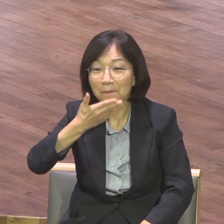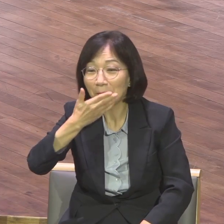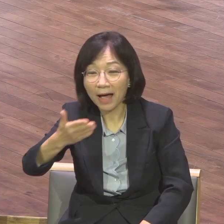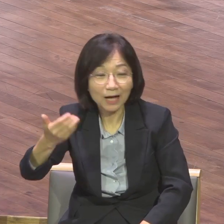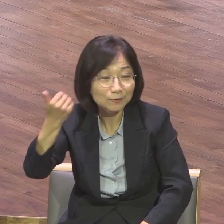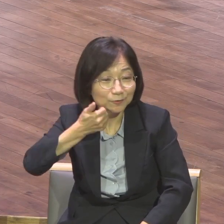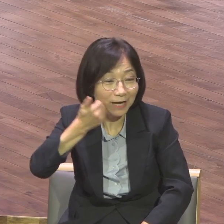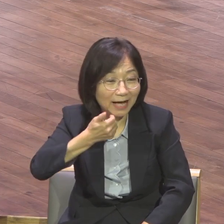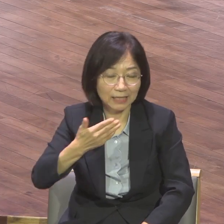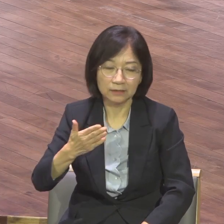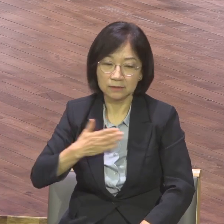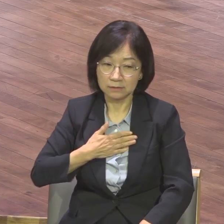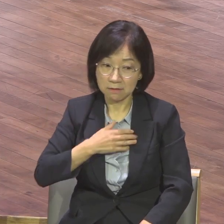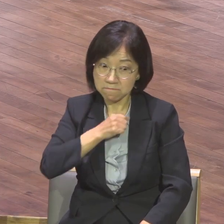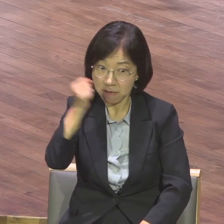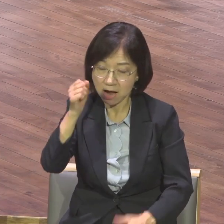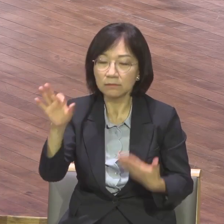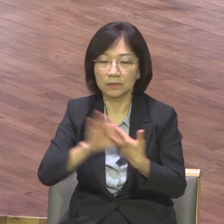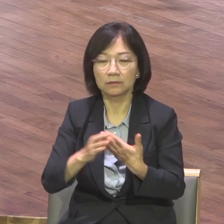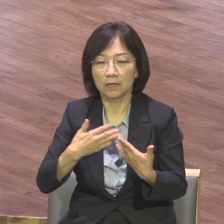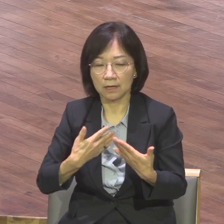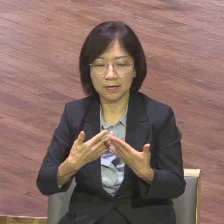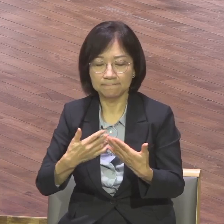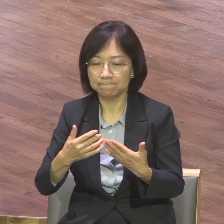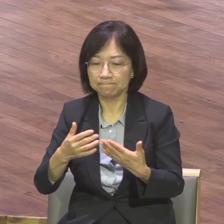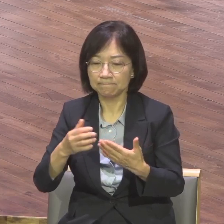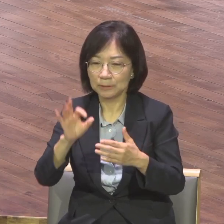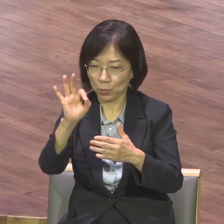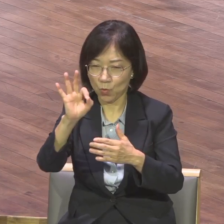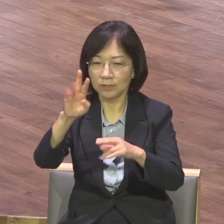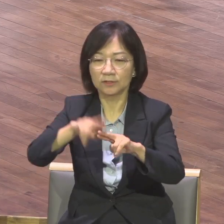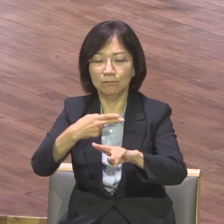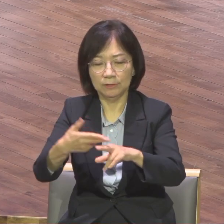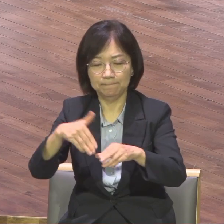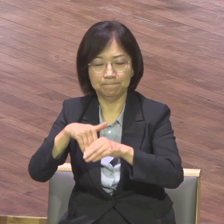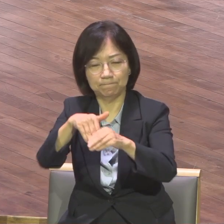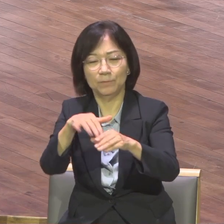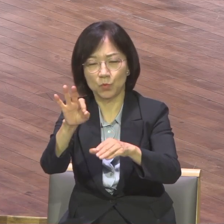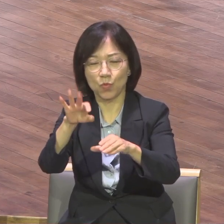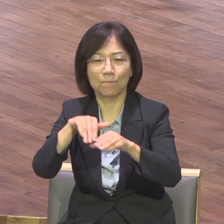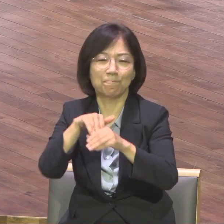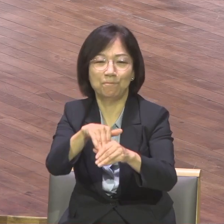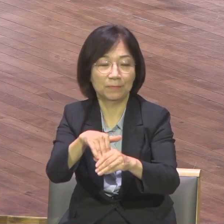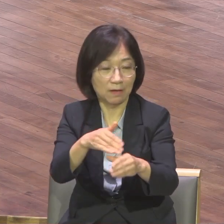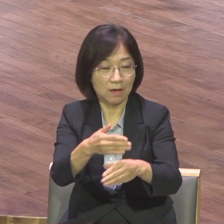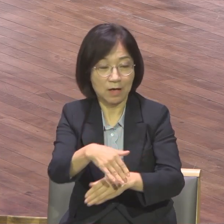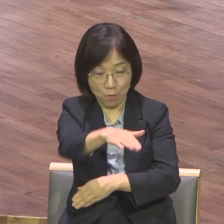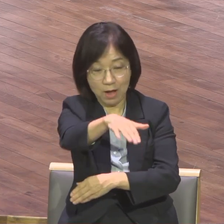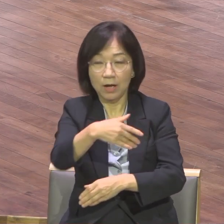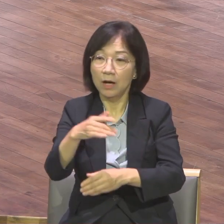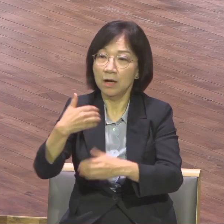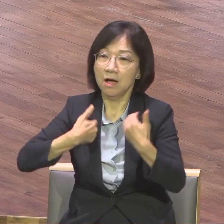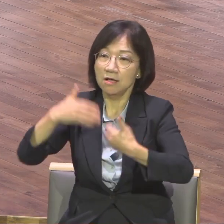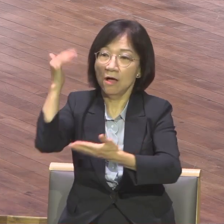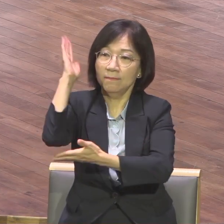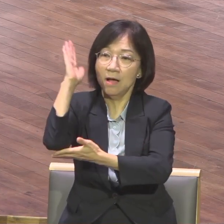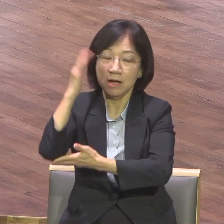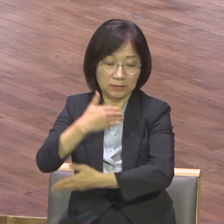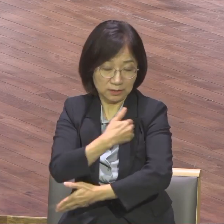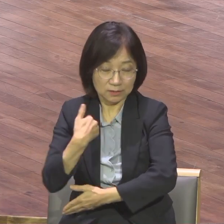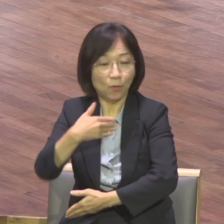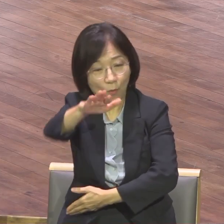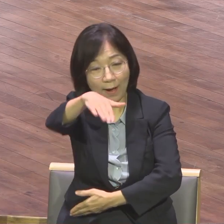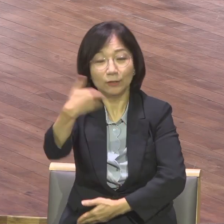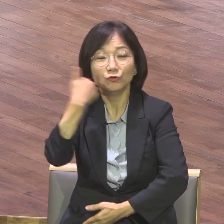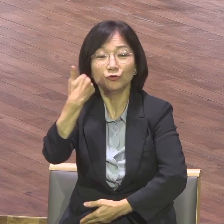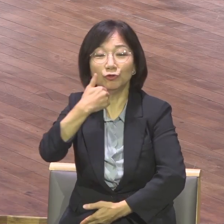제가 상금을 드리겠습니다. 그래서 영접 메시지 하신 목사님 계시면 나오십시오. 나오셔서